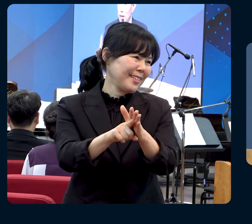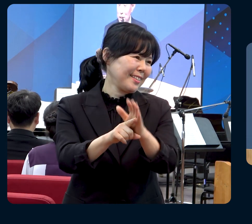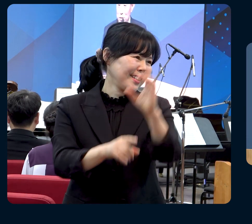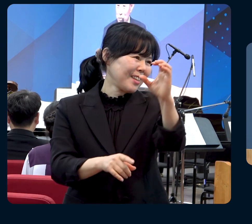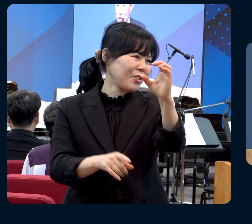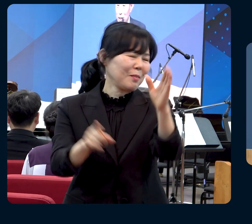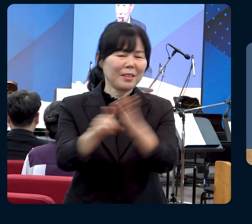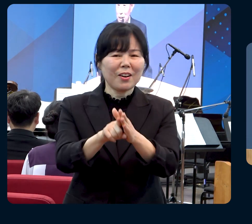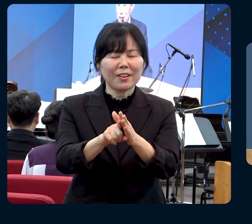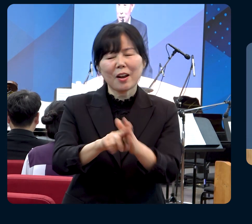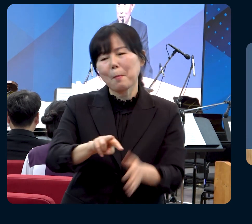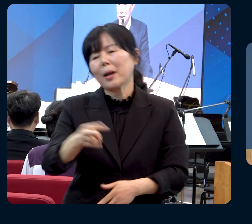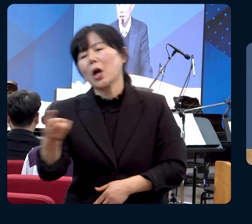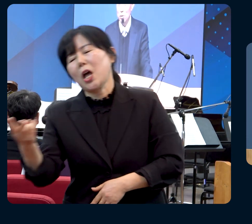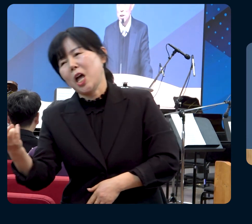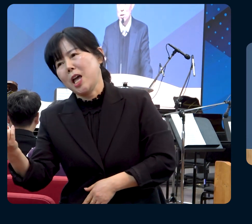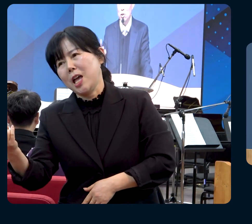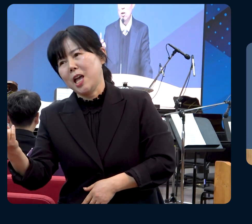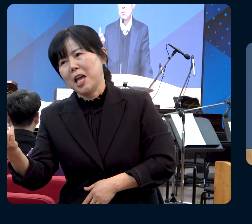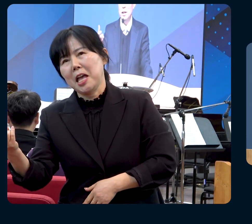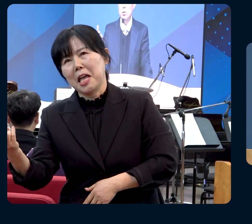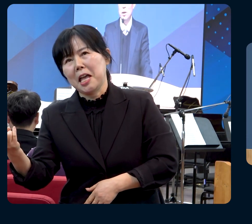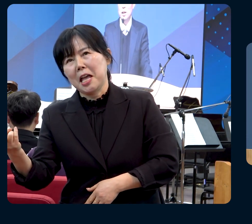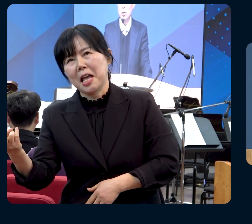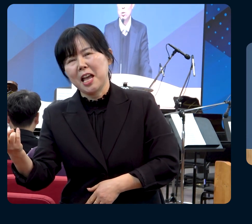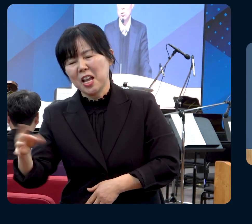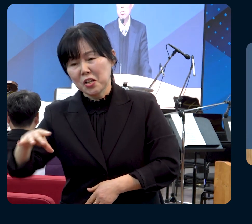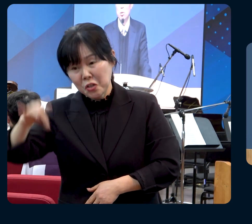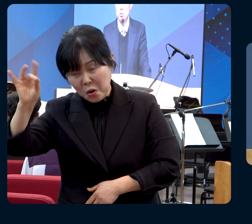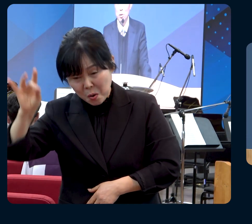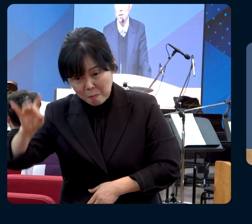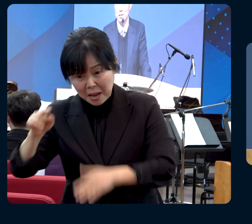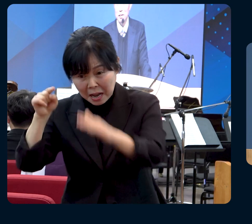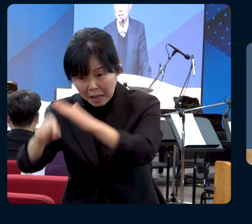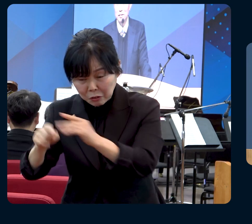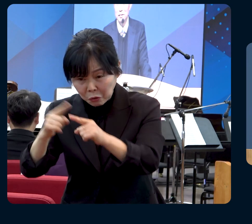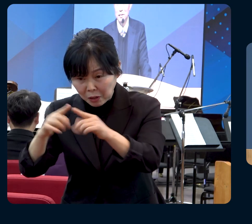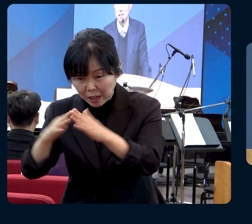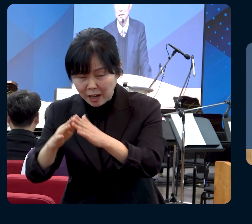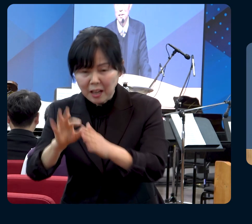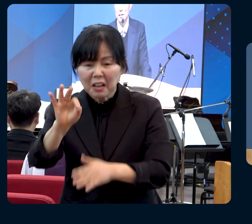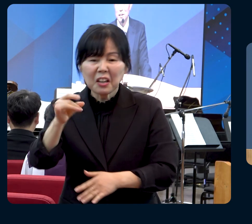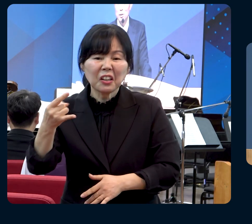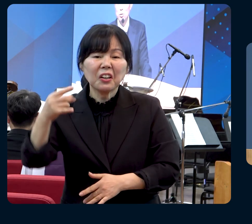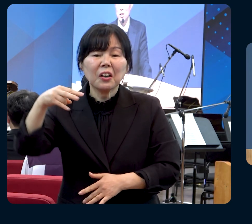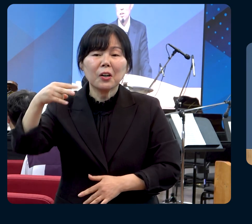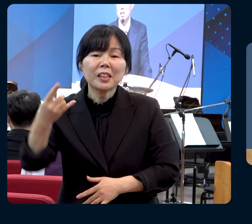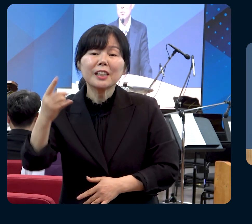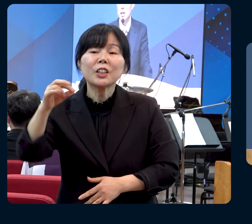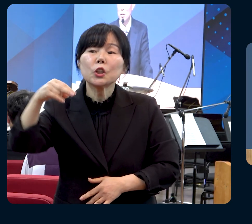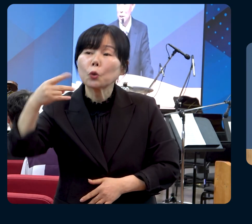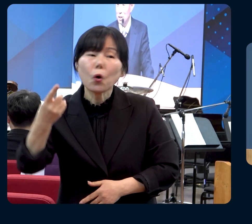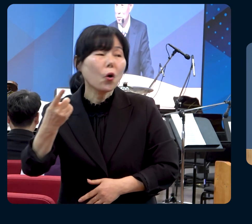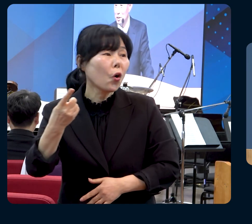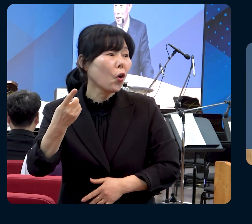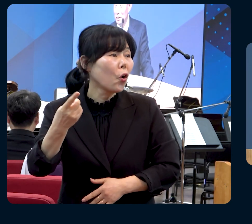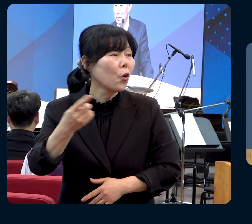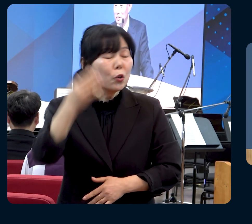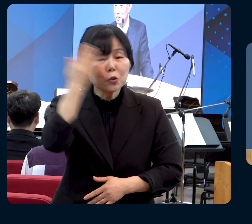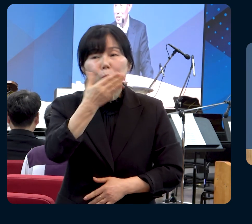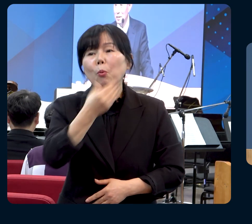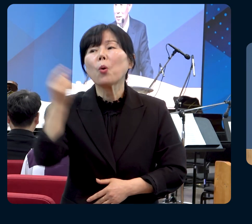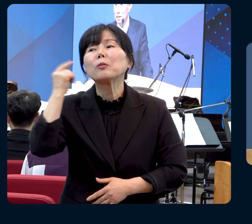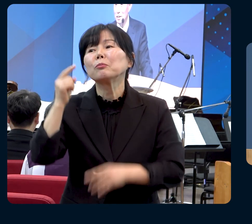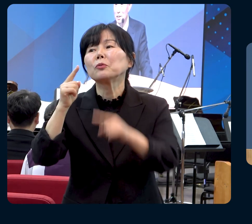개종을 하게 됐습니다. 개종해서 처음 간 교회가 여의도 순복음교회였어요. 그곳에서 침례를 받았습니다.